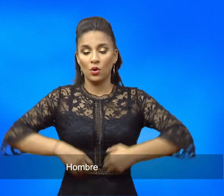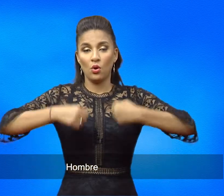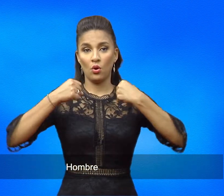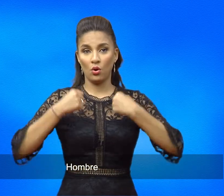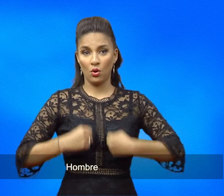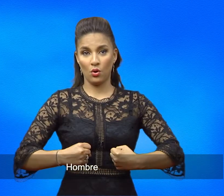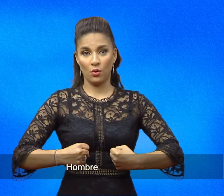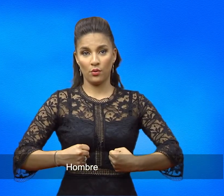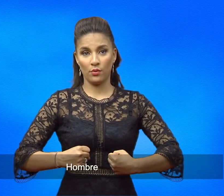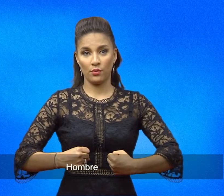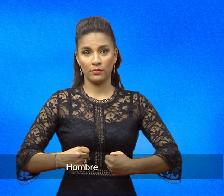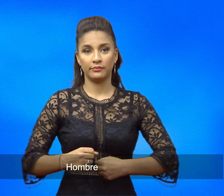hombre